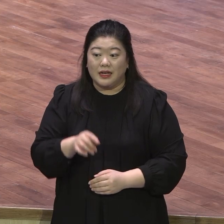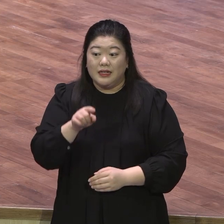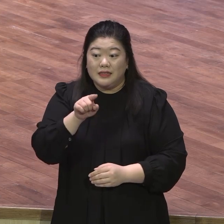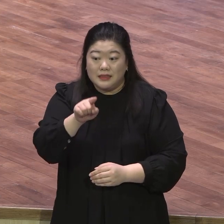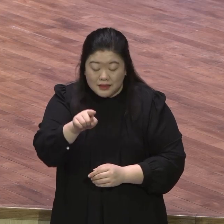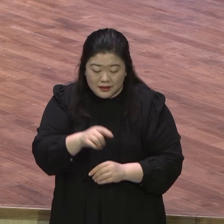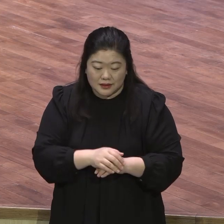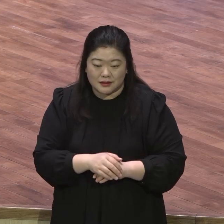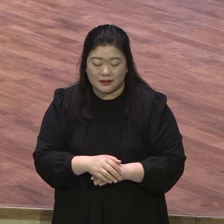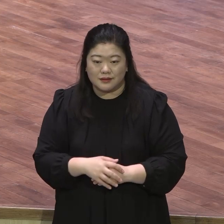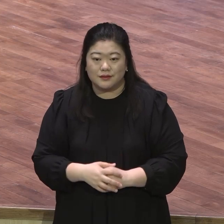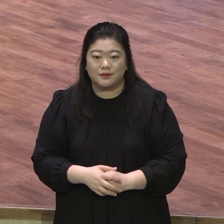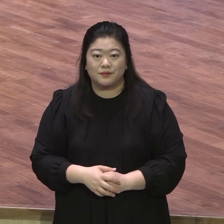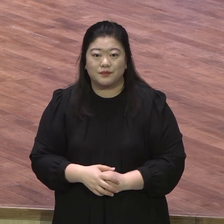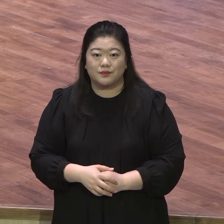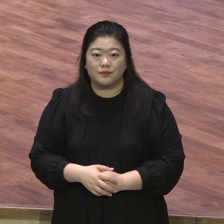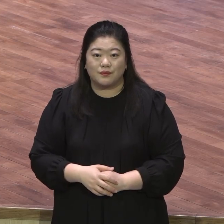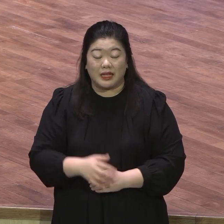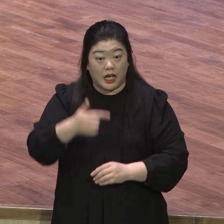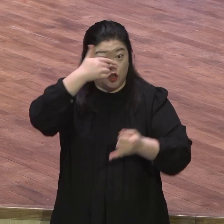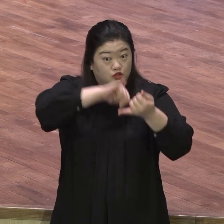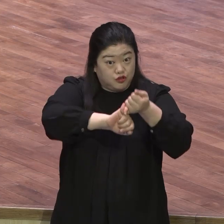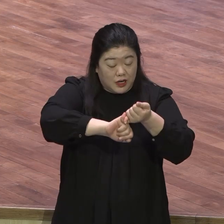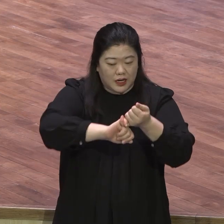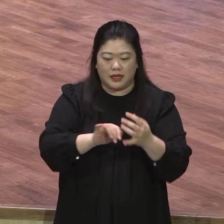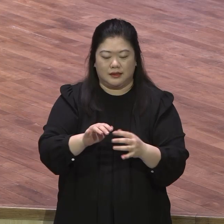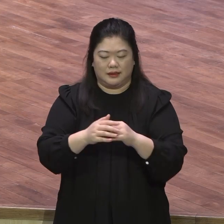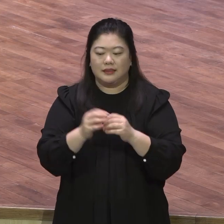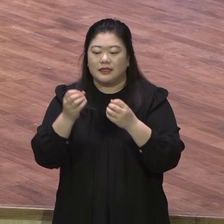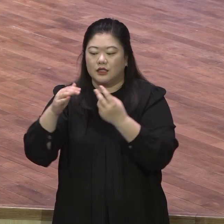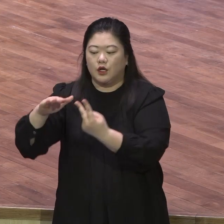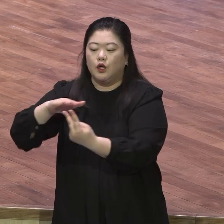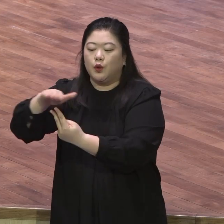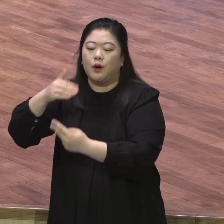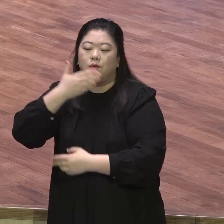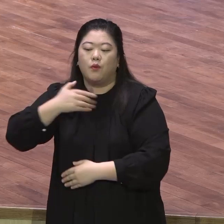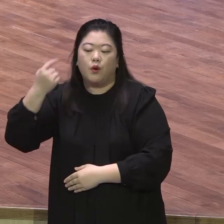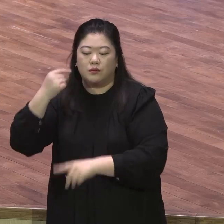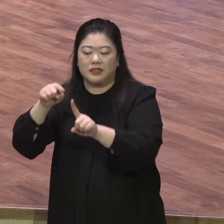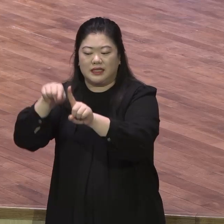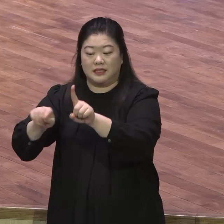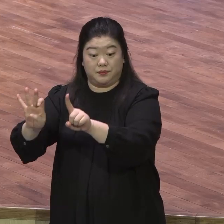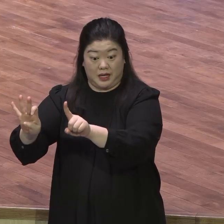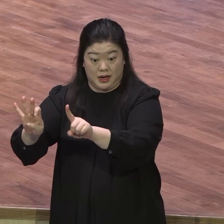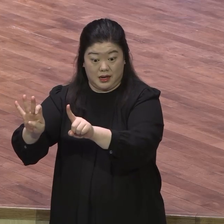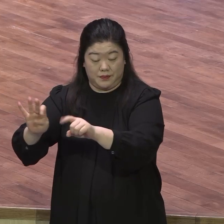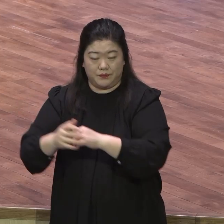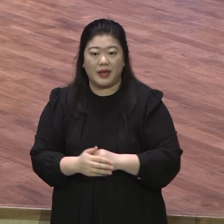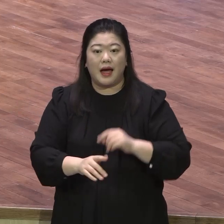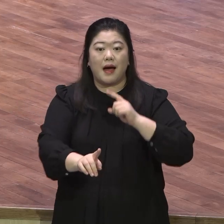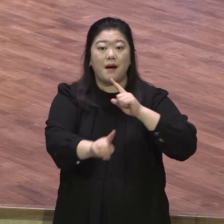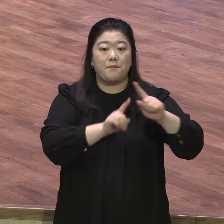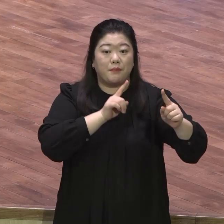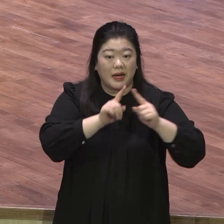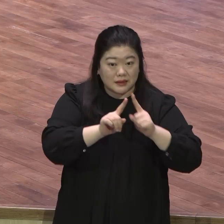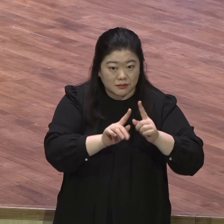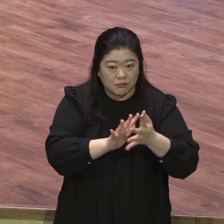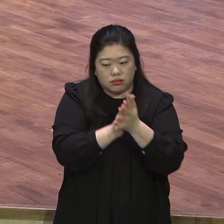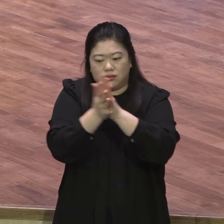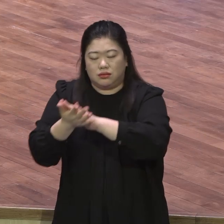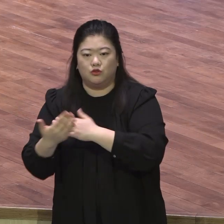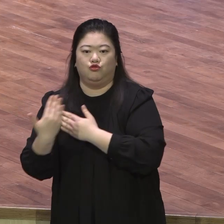신구약의 예뻐요. 요한범 1장 14리로 보면 신약에 성육신이 나와죠. 말씀이 육신이래요. 우리